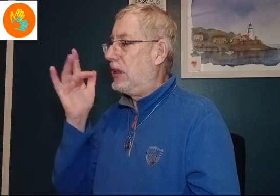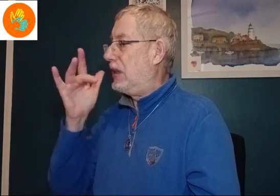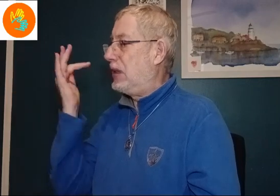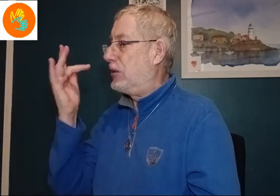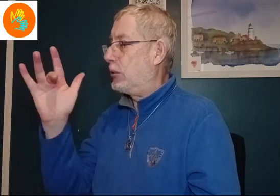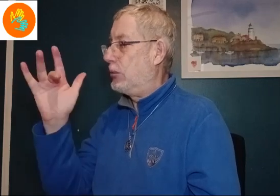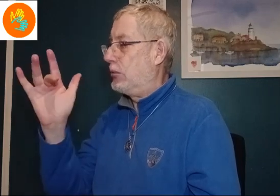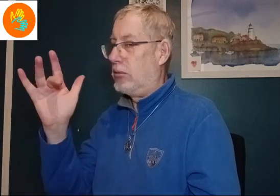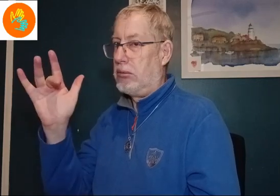Délicieux.